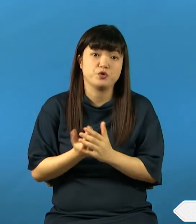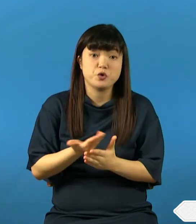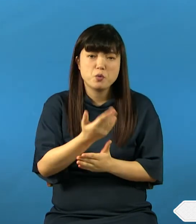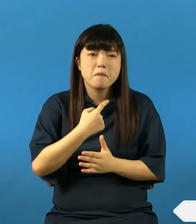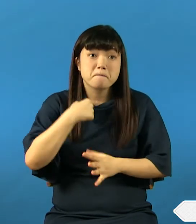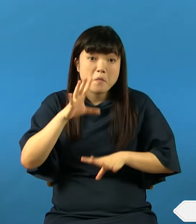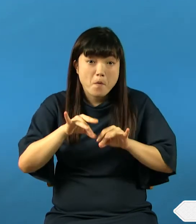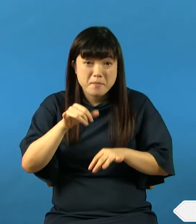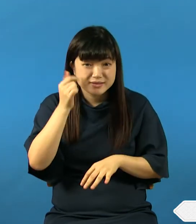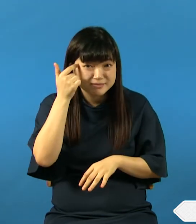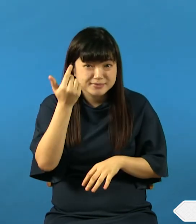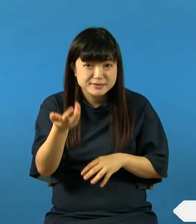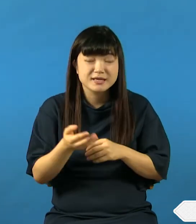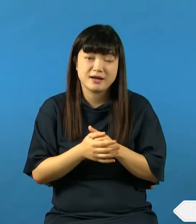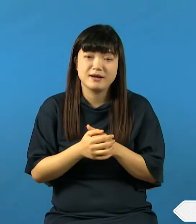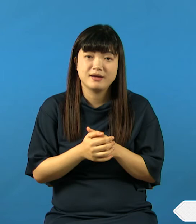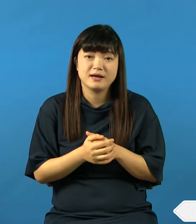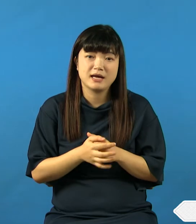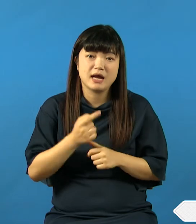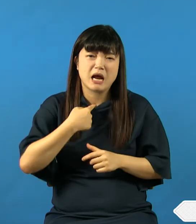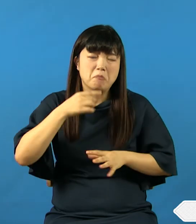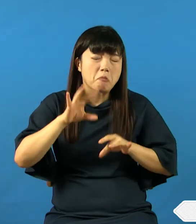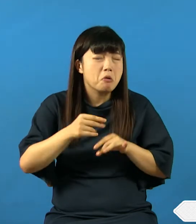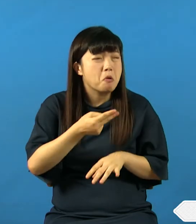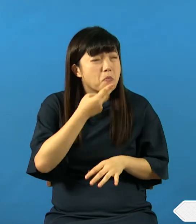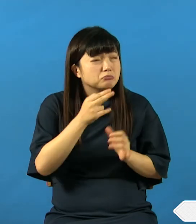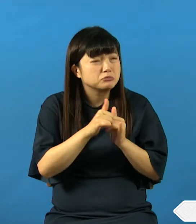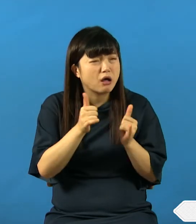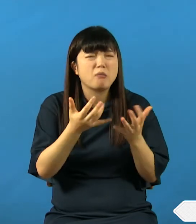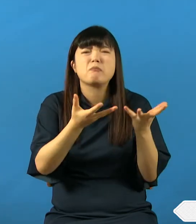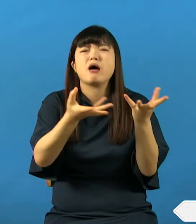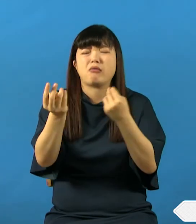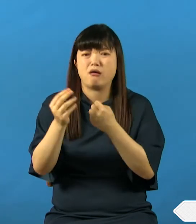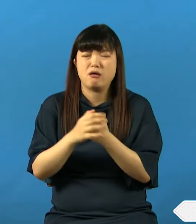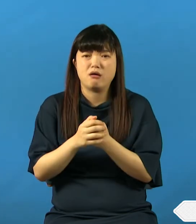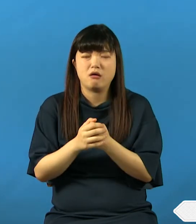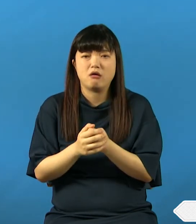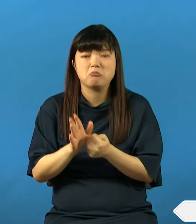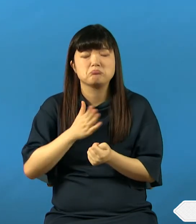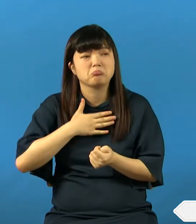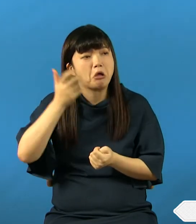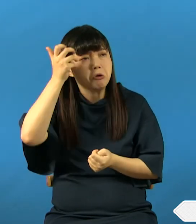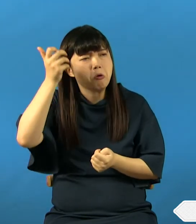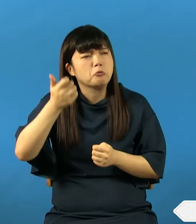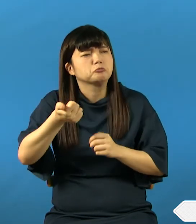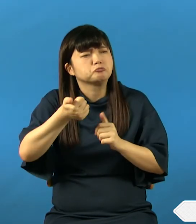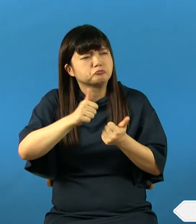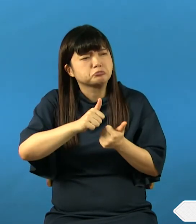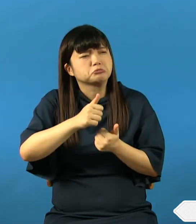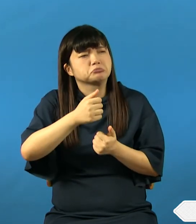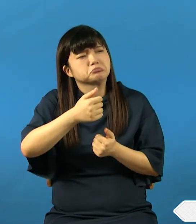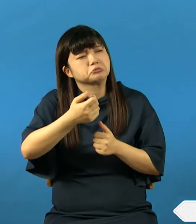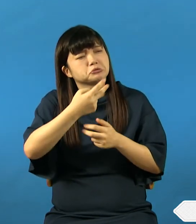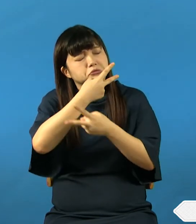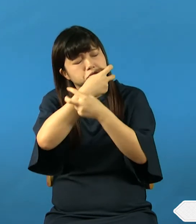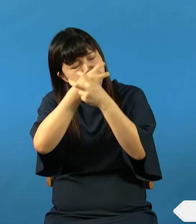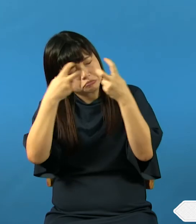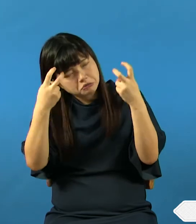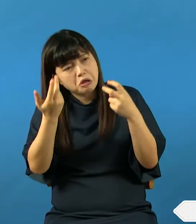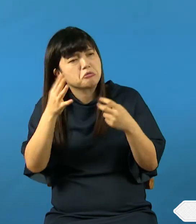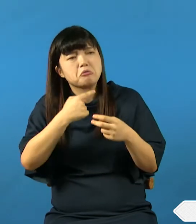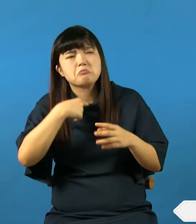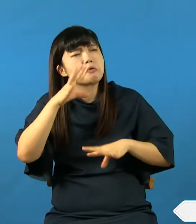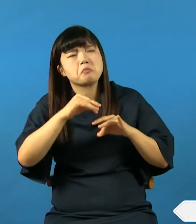여러분, 목이 마르십니까? 목마르지 않은 사람들이 많습니다. 내 영이 그냥 잠자고 있는데도 목이